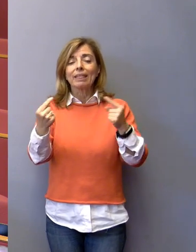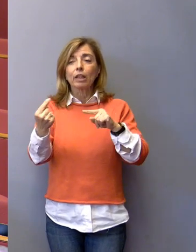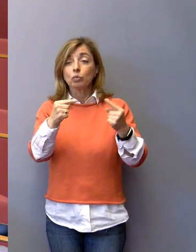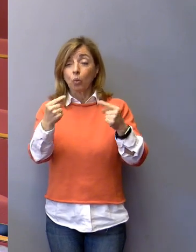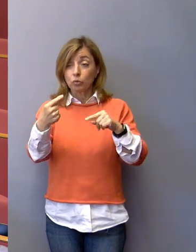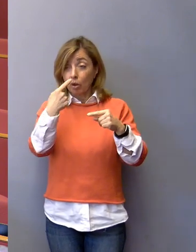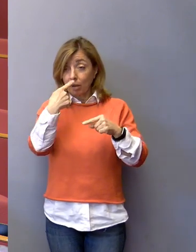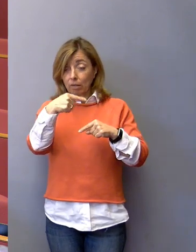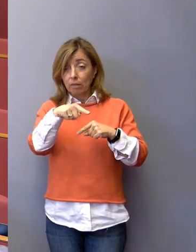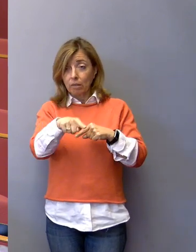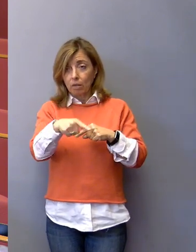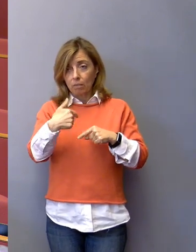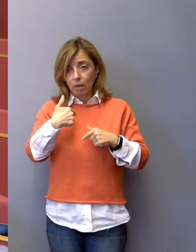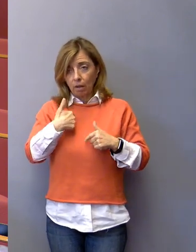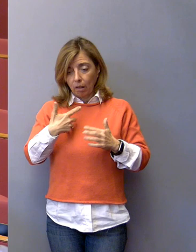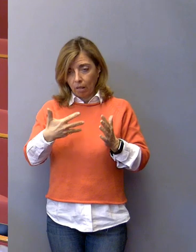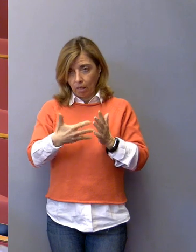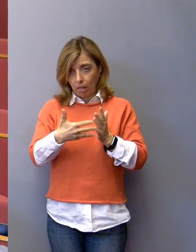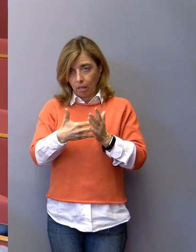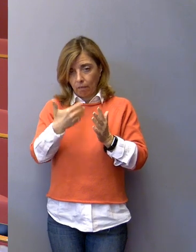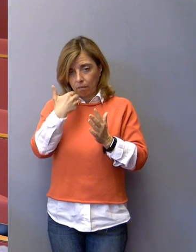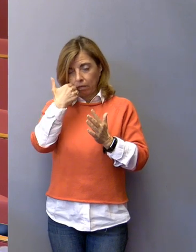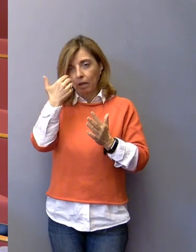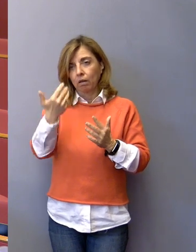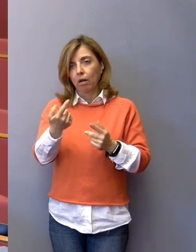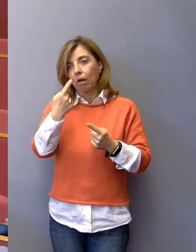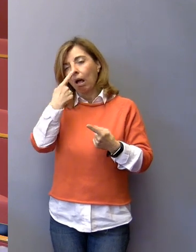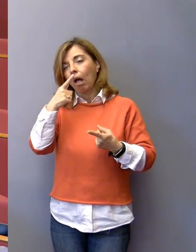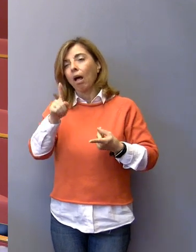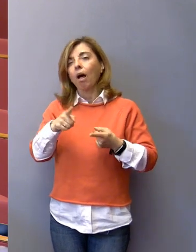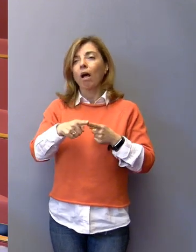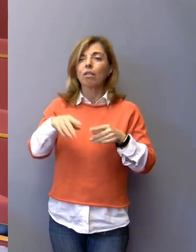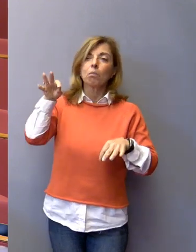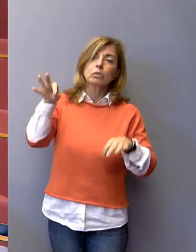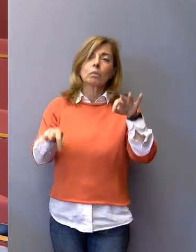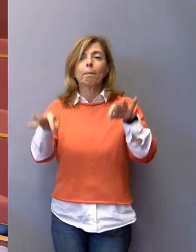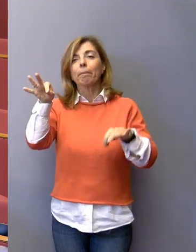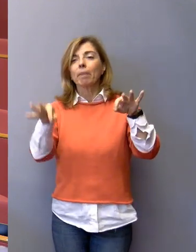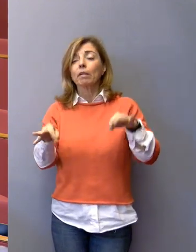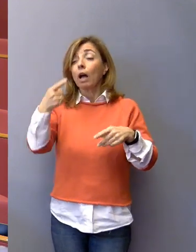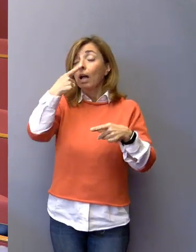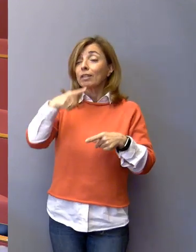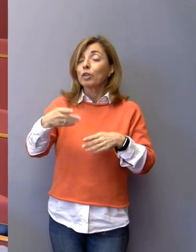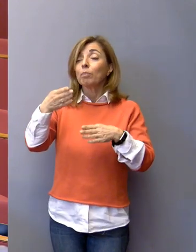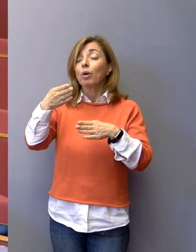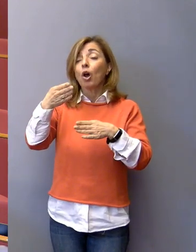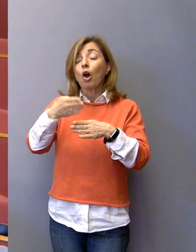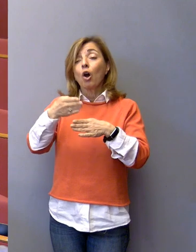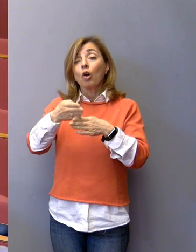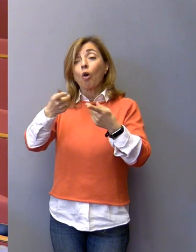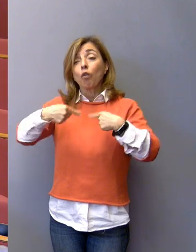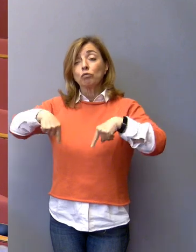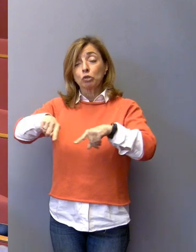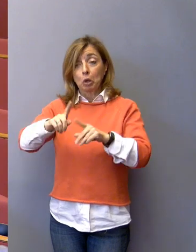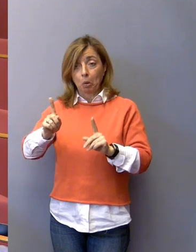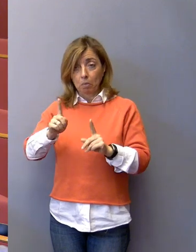portata con queste modalità modalità da cabaret non nella consiglio comunale di una città importante come Genova e